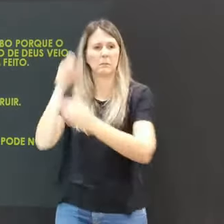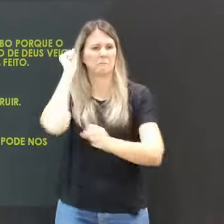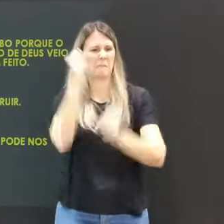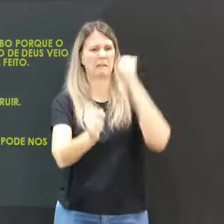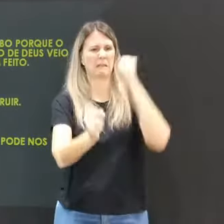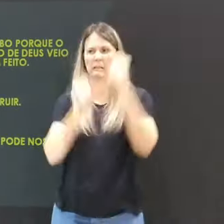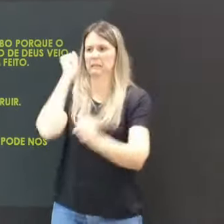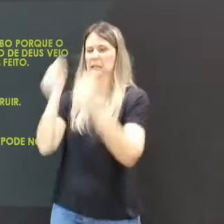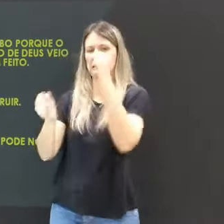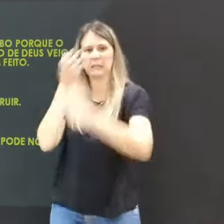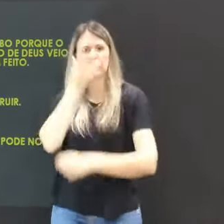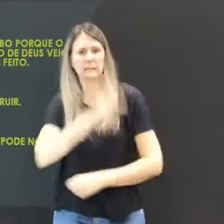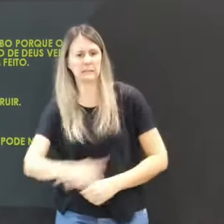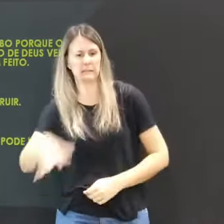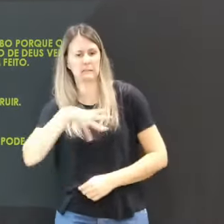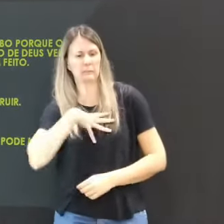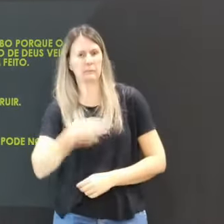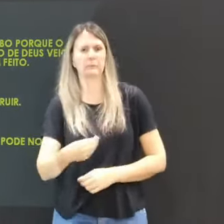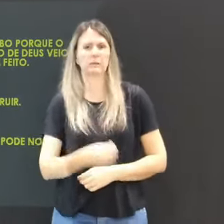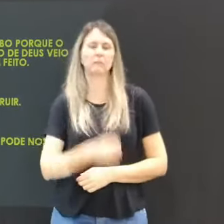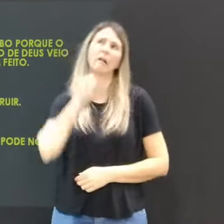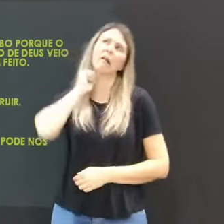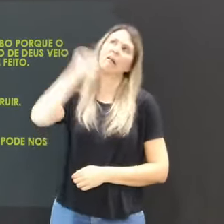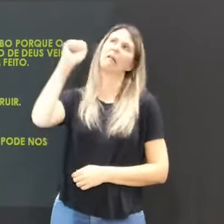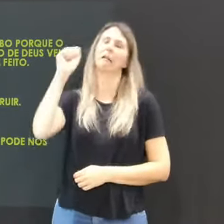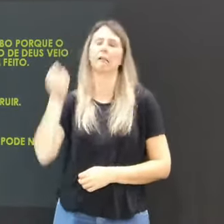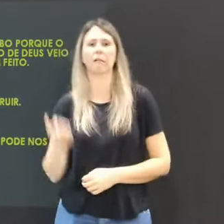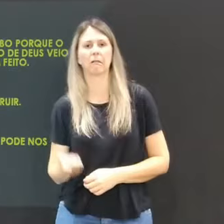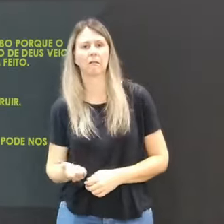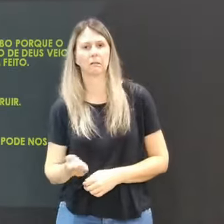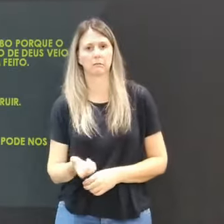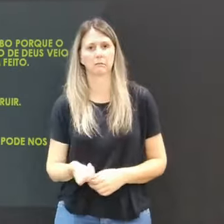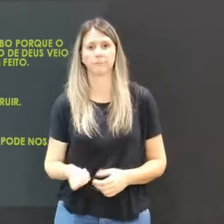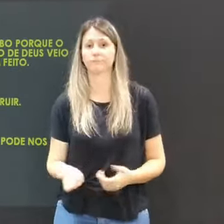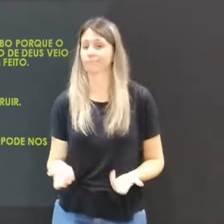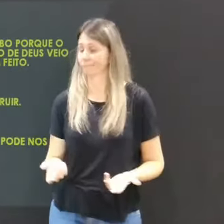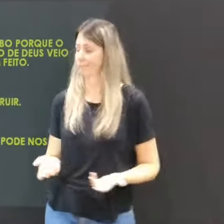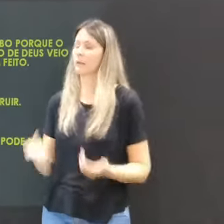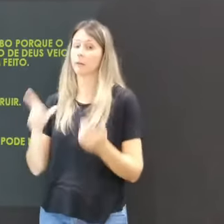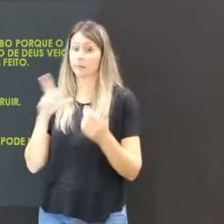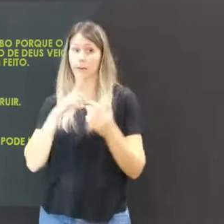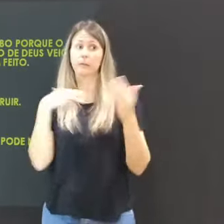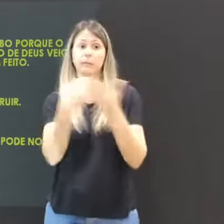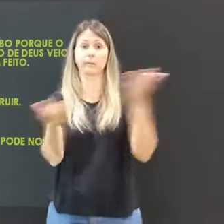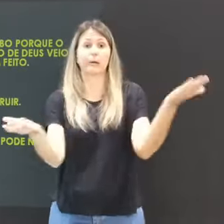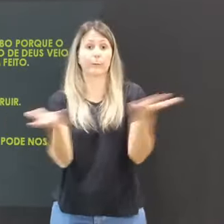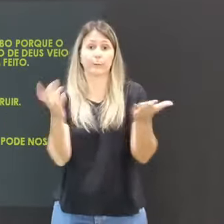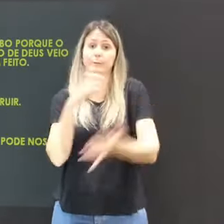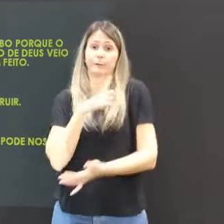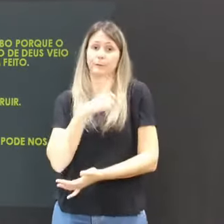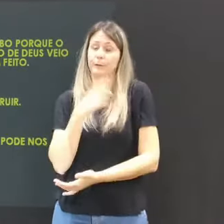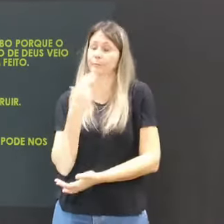casa lá e matou pessoas. Né? Mata seus filhos. Né? E hoje é